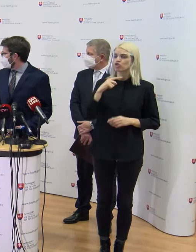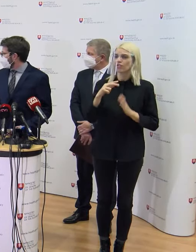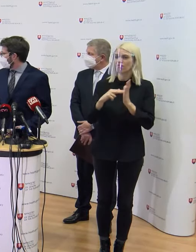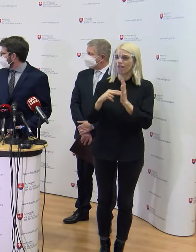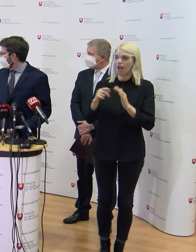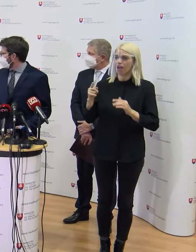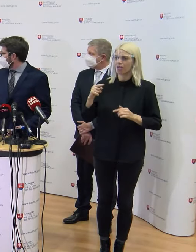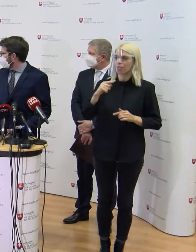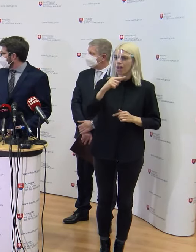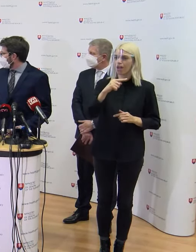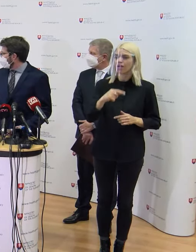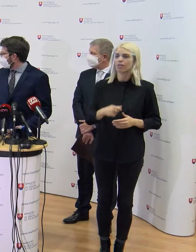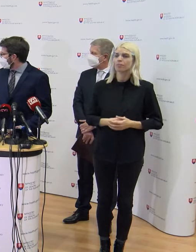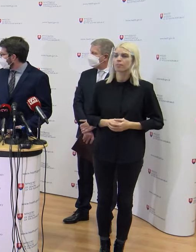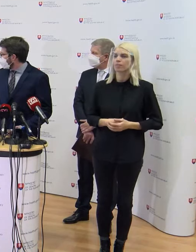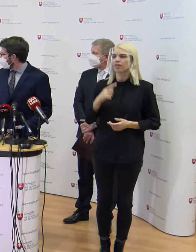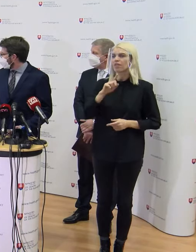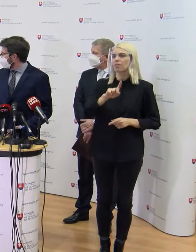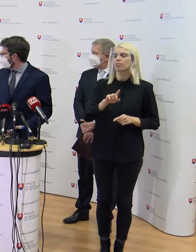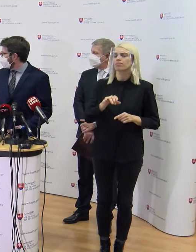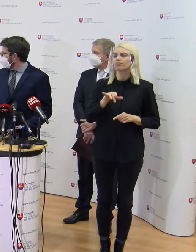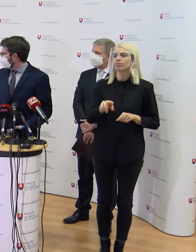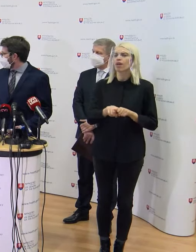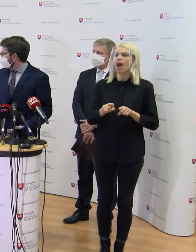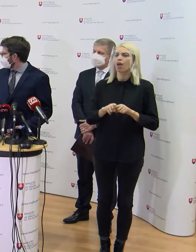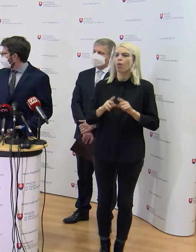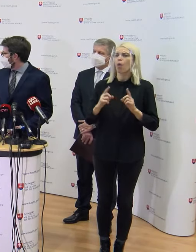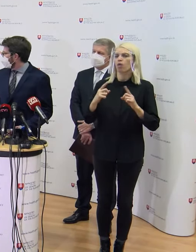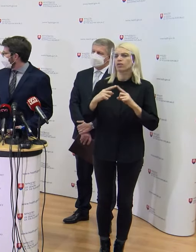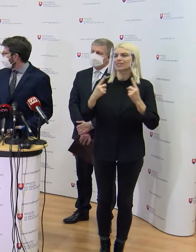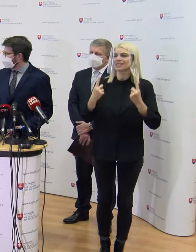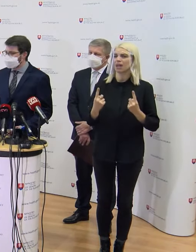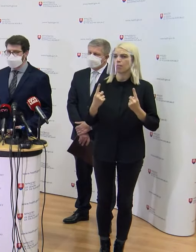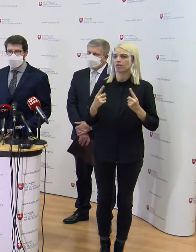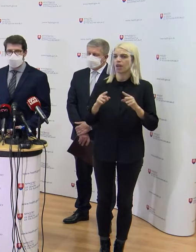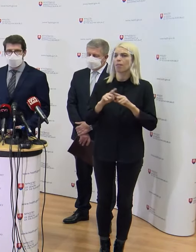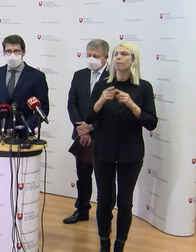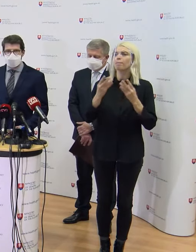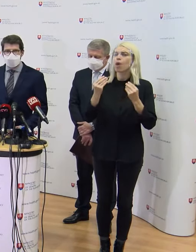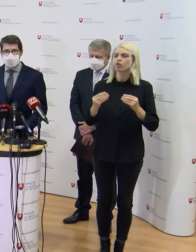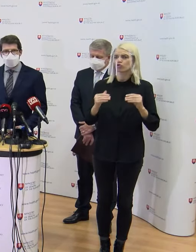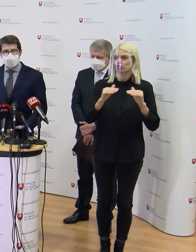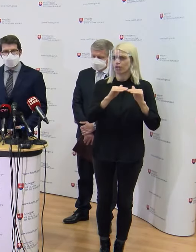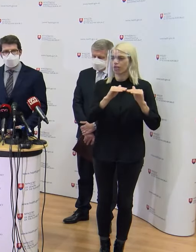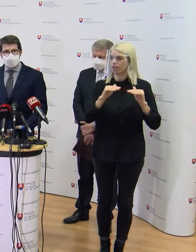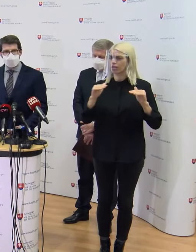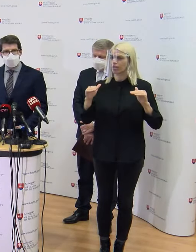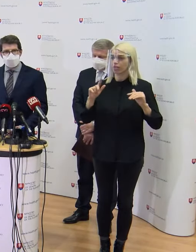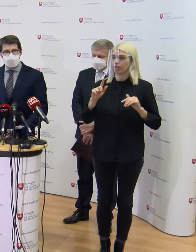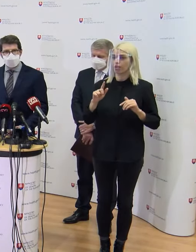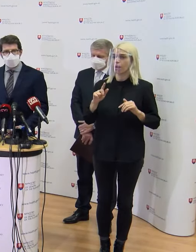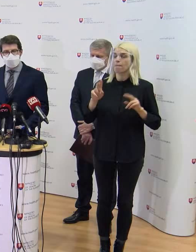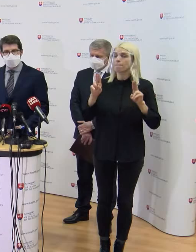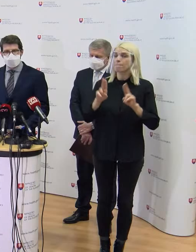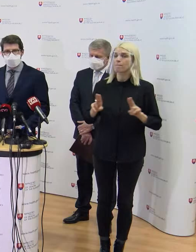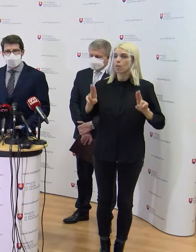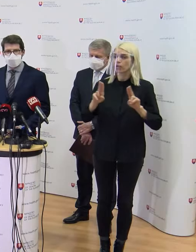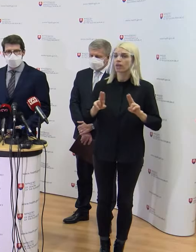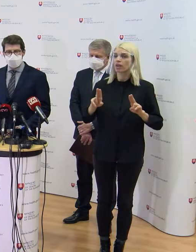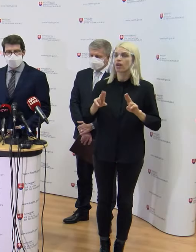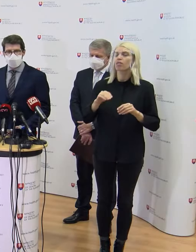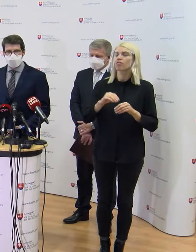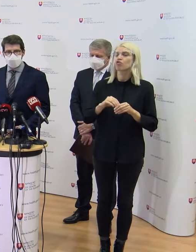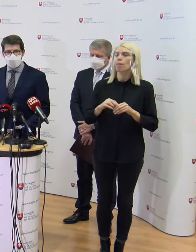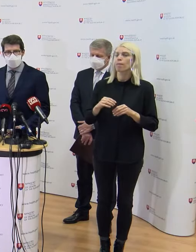krivka, dochádza k nejakej tej stabilizácii v tom počte a pri modrej, čo je PCR plus